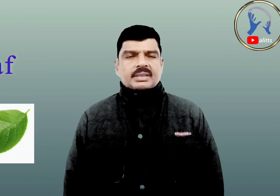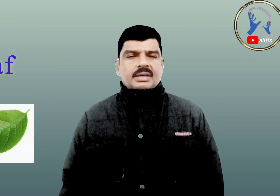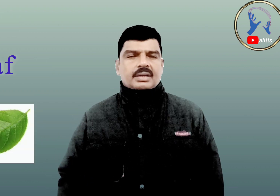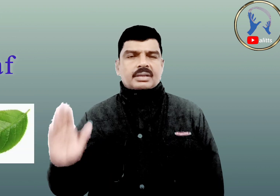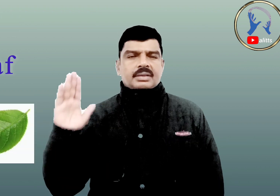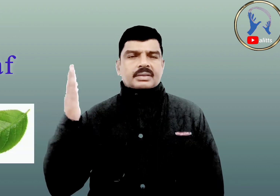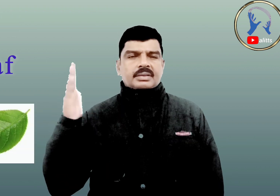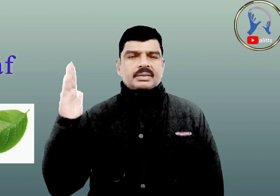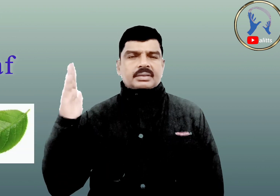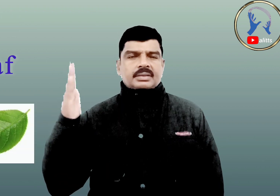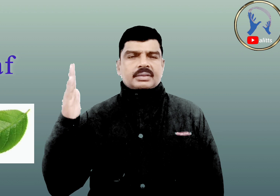पत्ता।